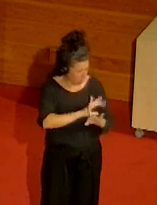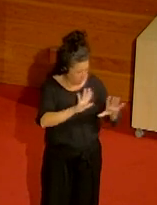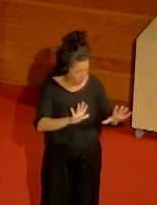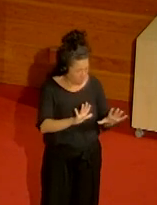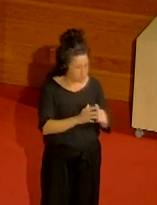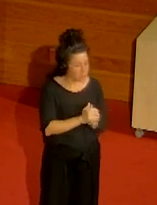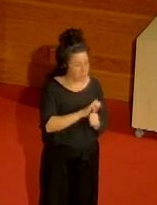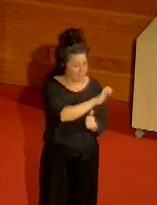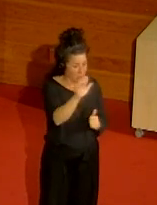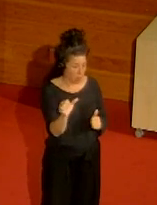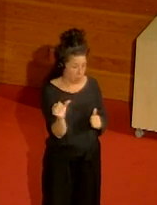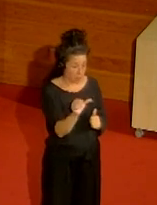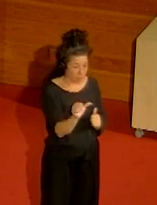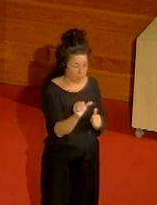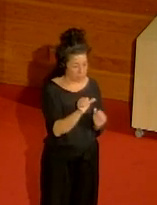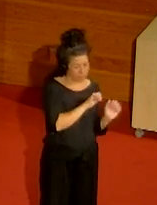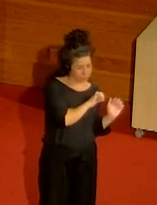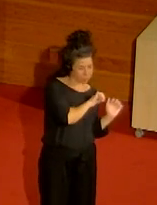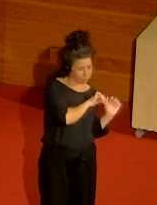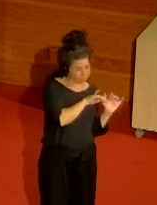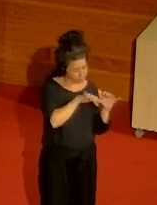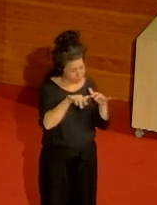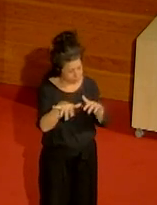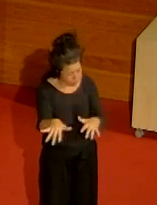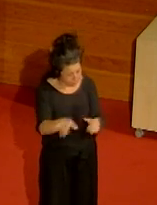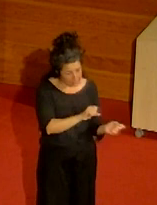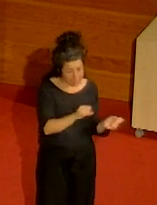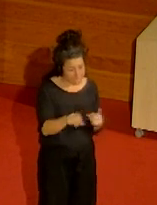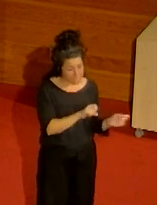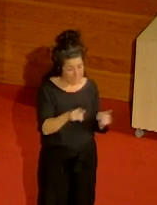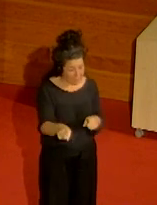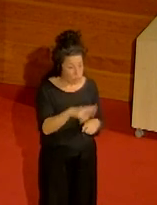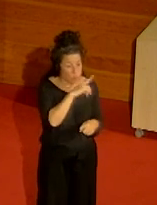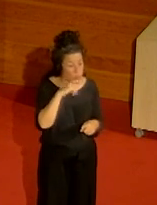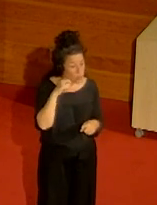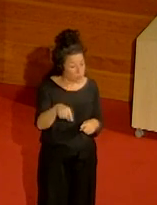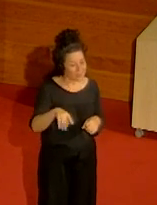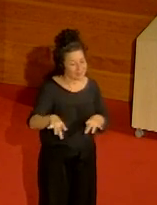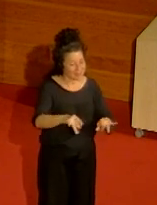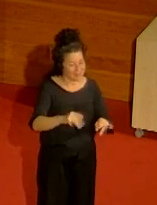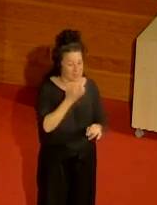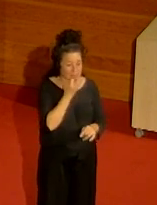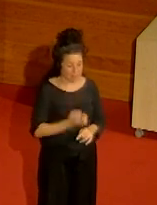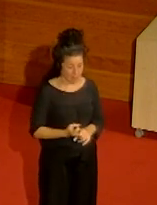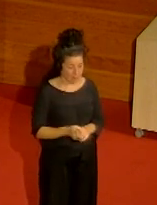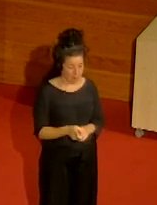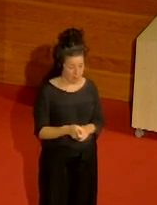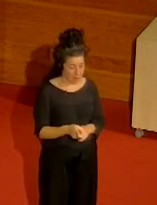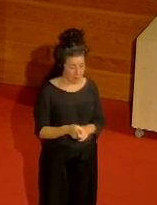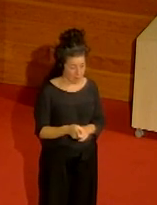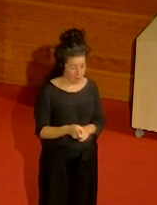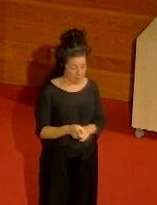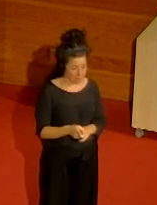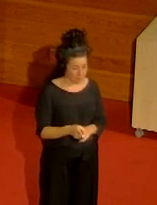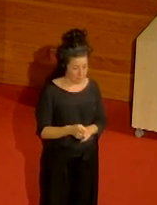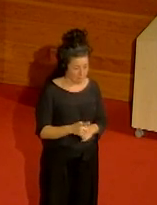esto provoca una inmigración masiva de judíos a la tierra de Israel y que el holocausto los